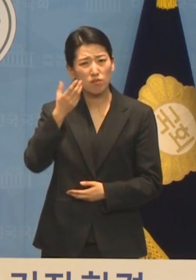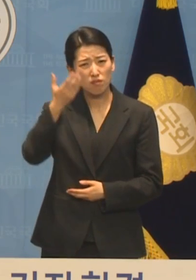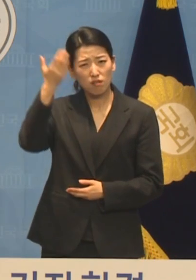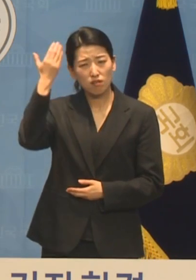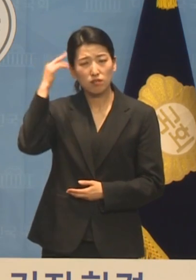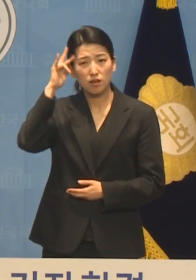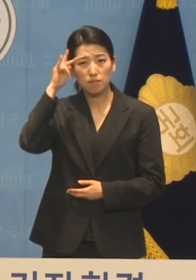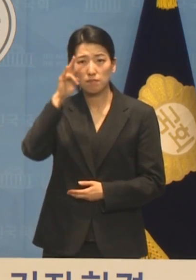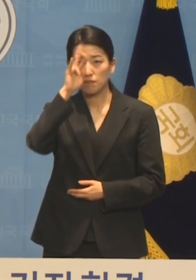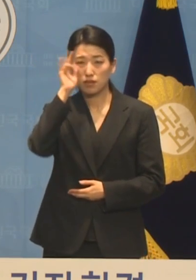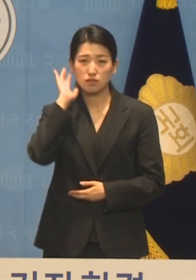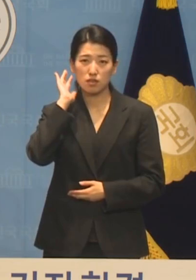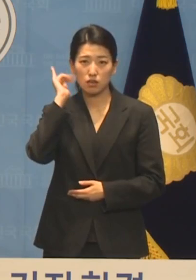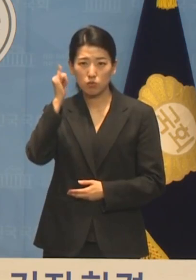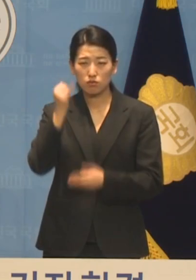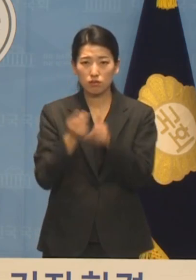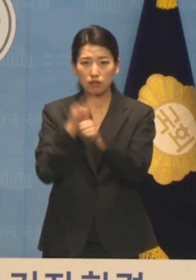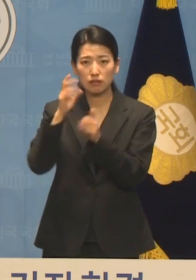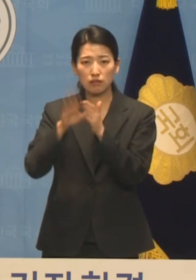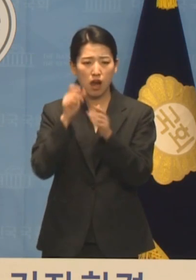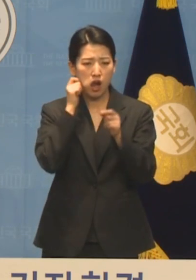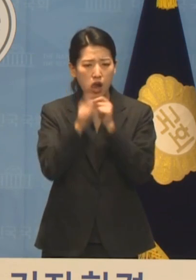이러한 사기극에